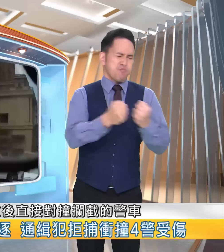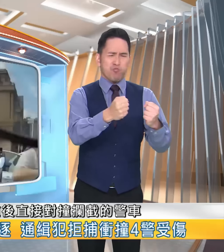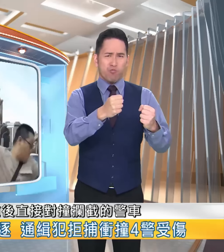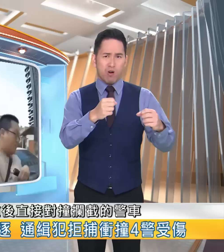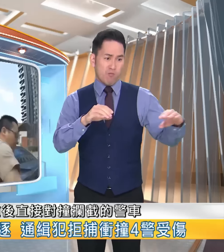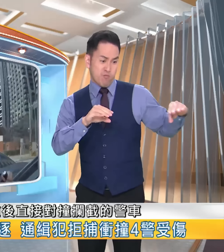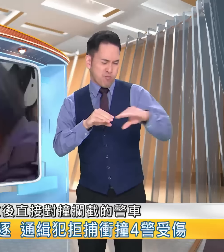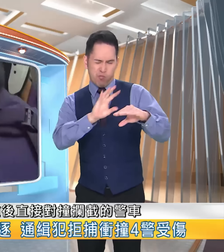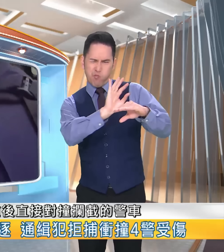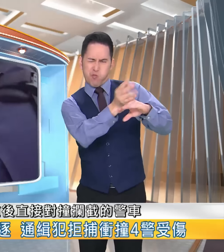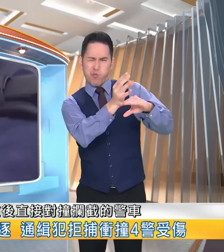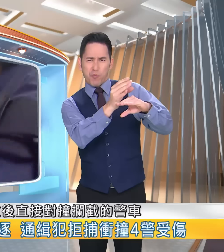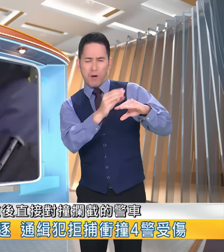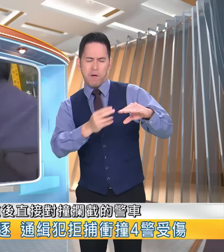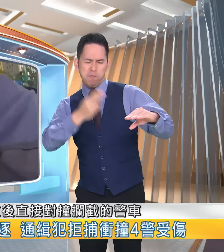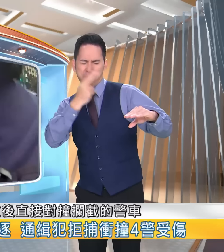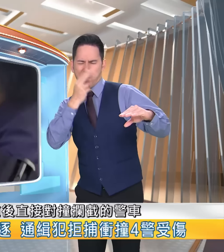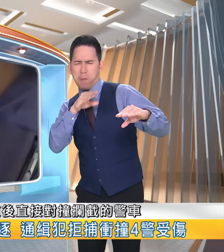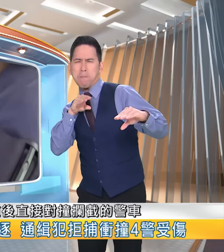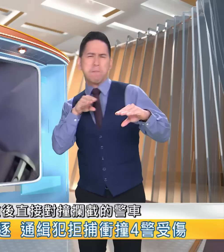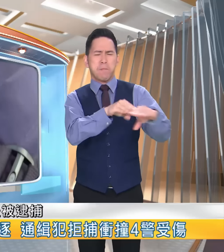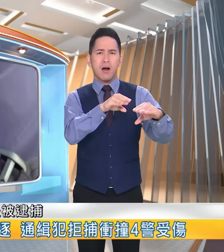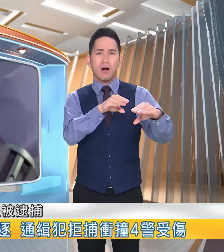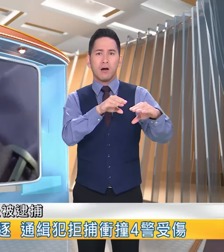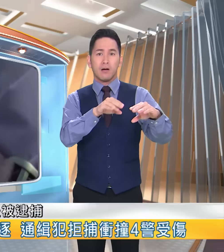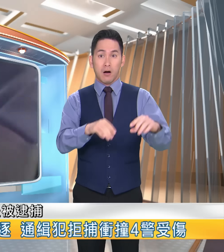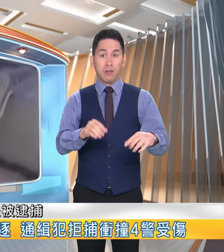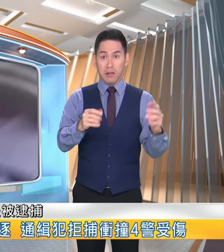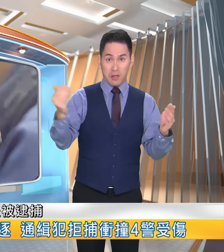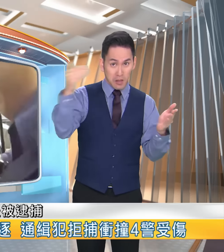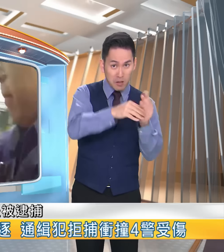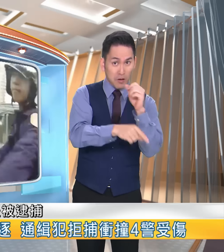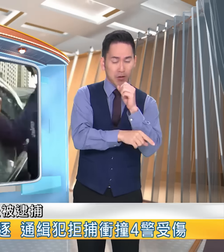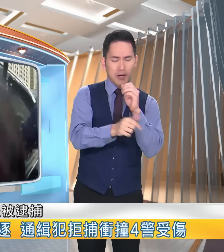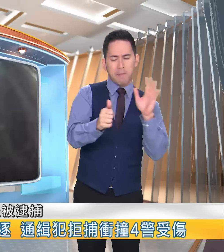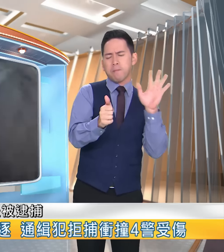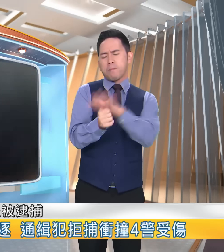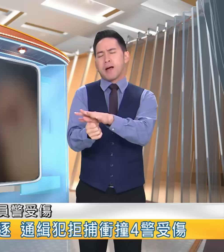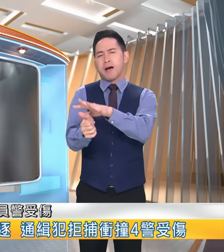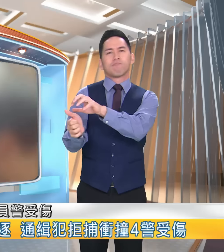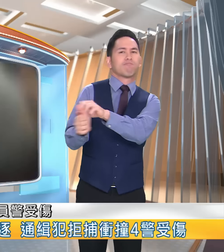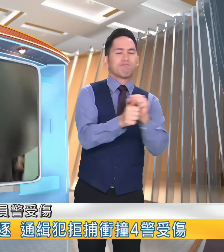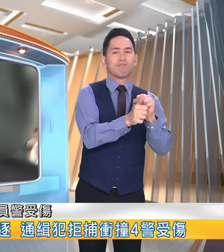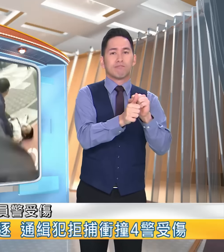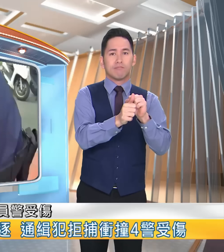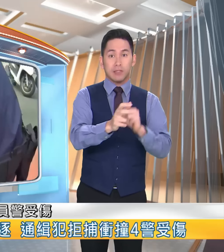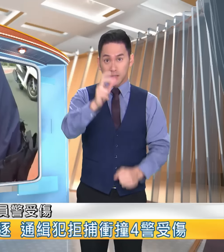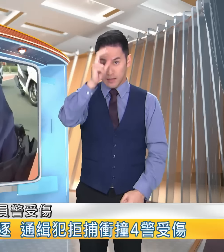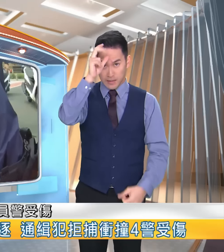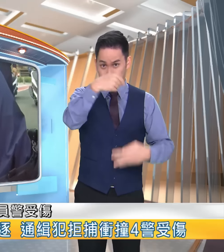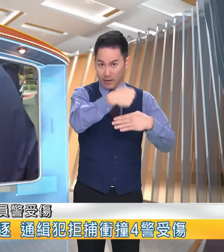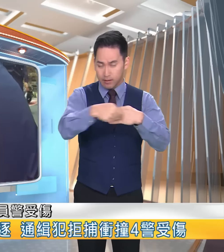对撞拦截的警车，古姓男子最后被逮捕。但也造成4名员警受